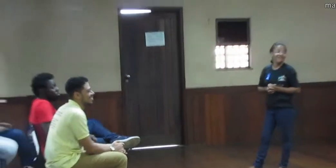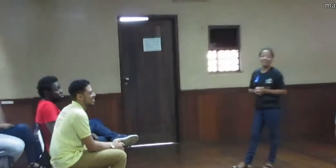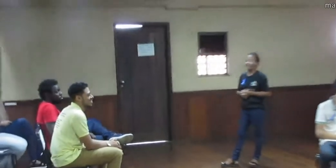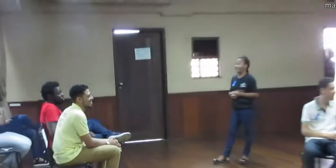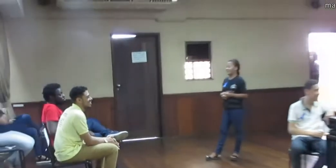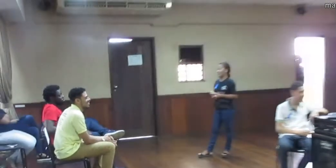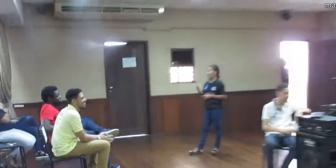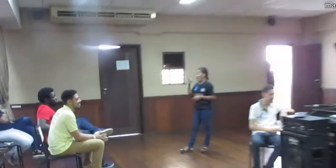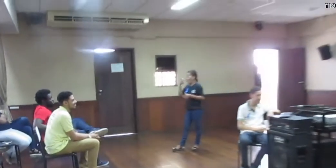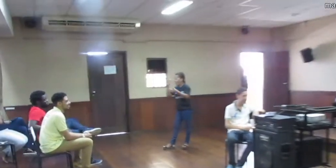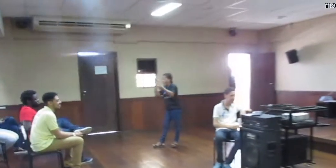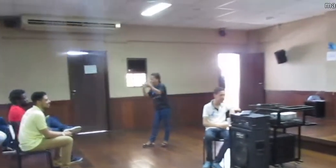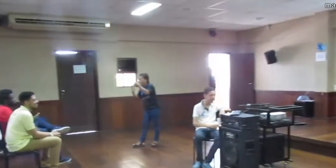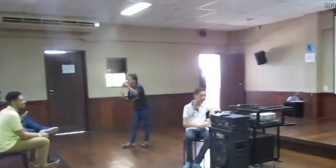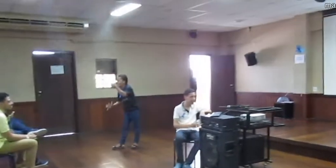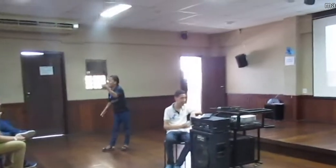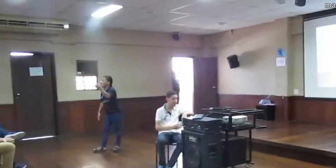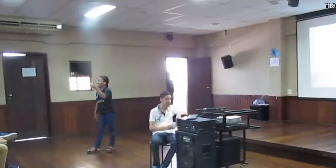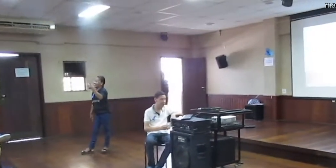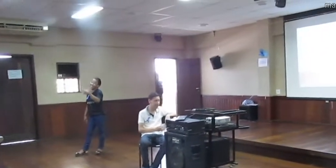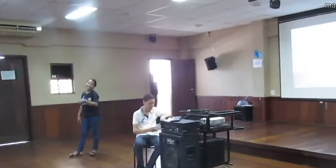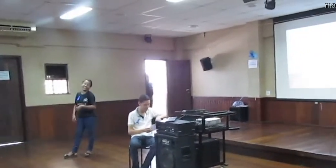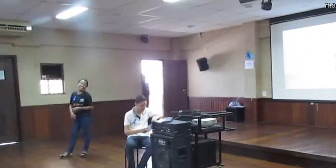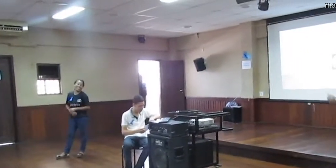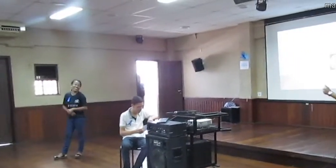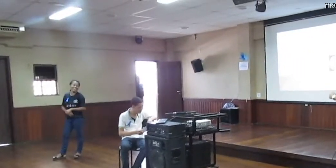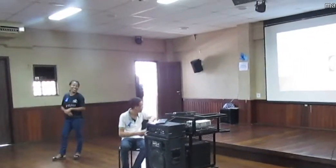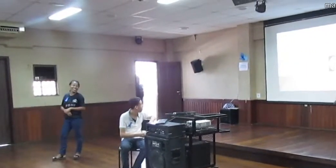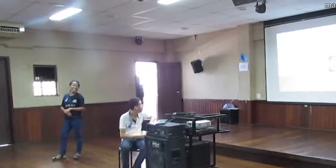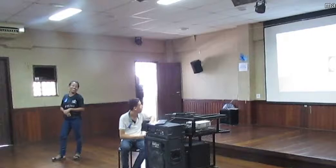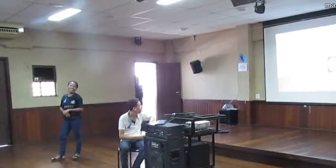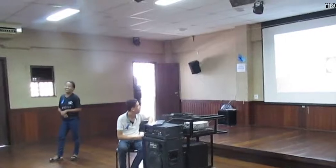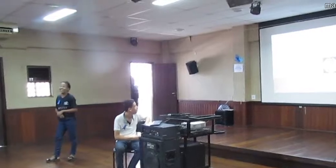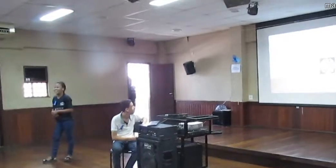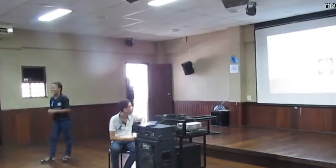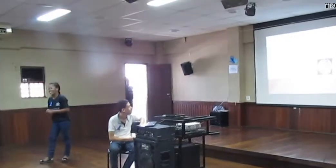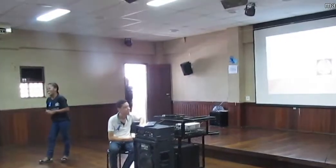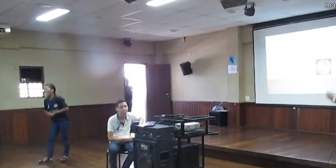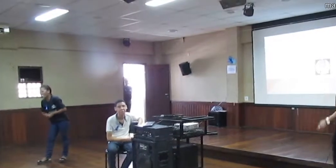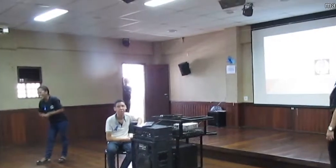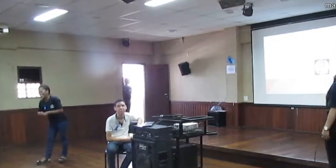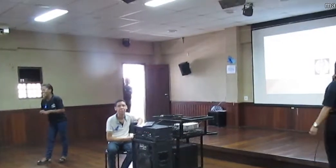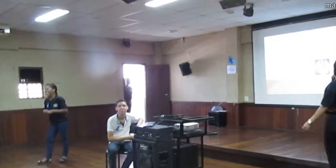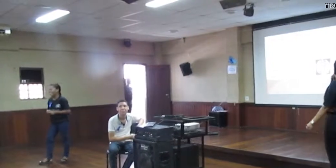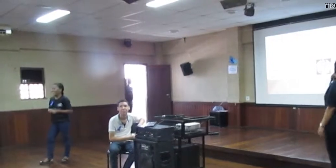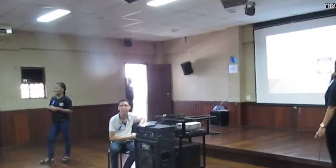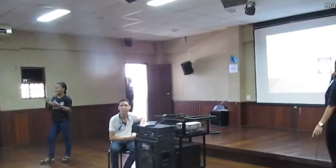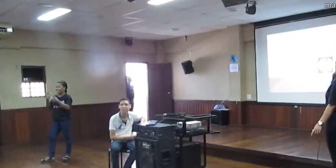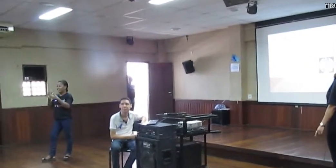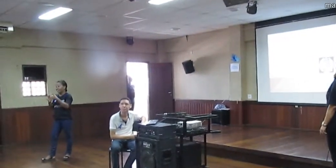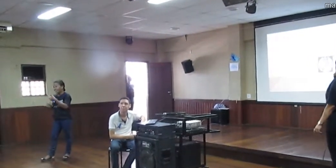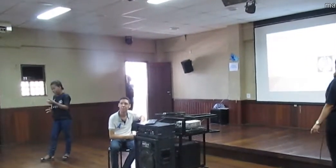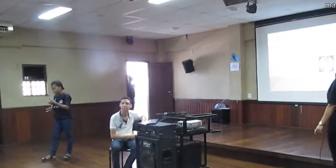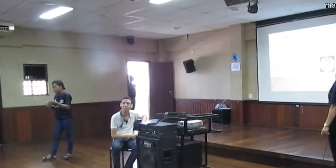Fala Libras! Eu já gosto de falar assim. Fala Libras! Eu acho bem legal. O Fala Libras é um